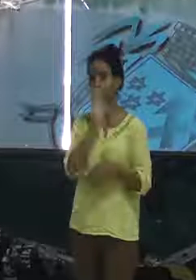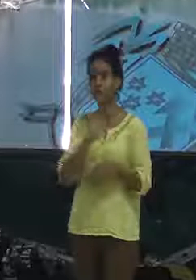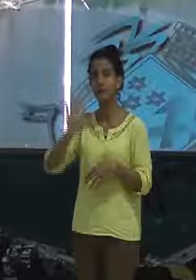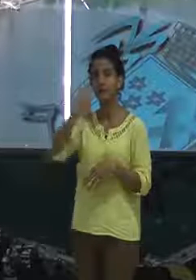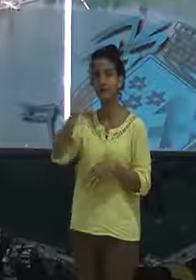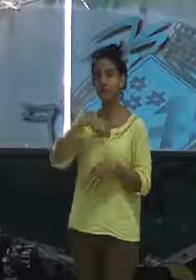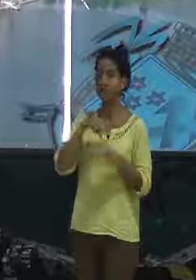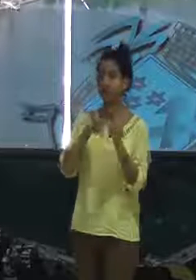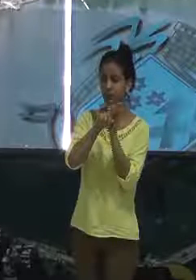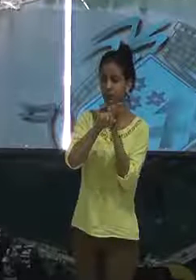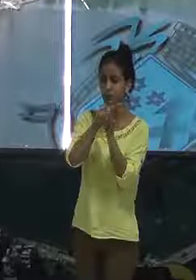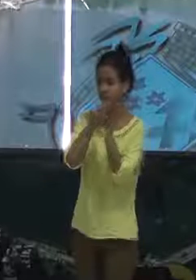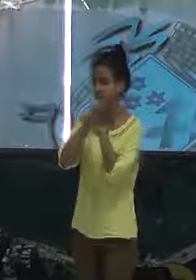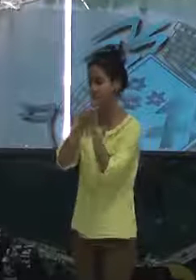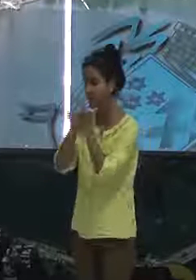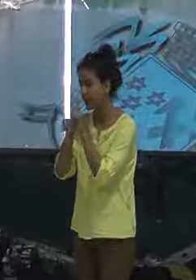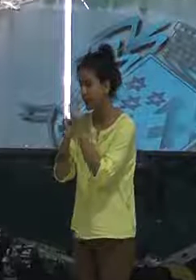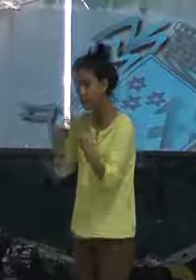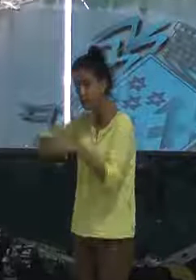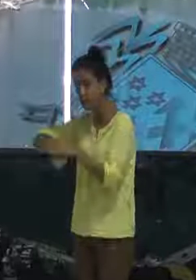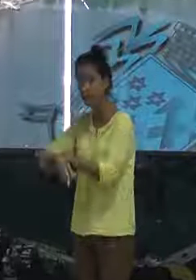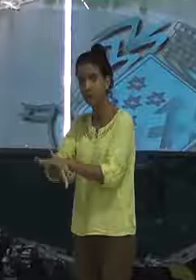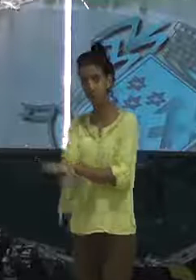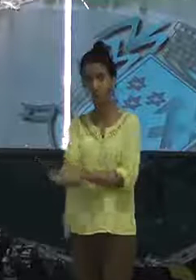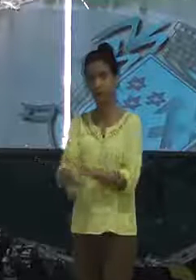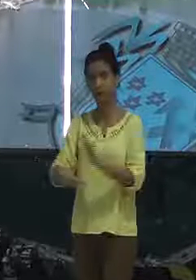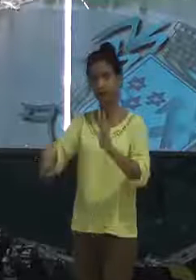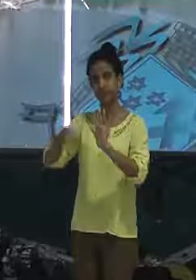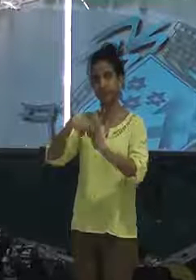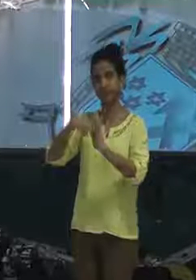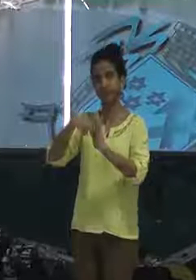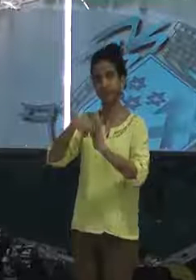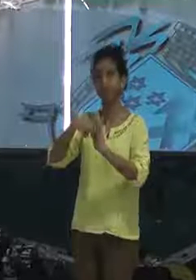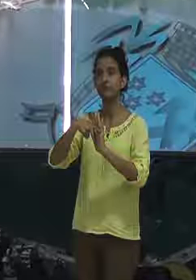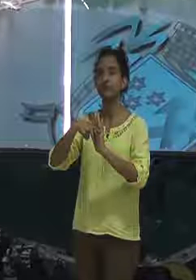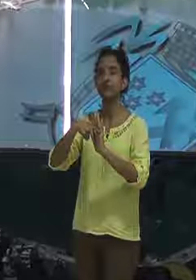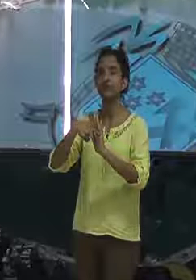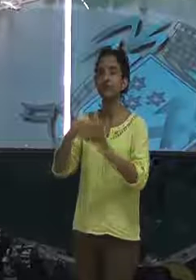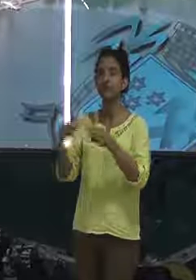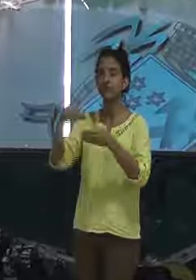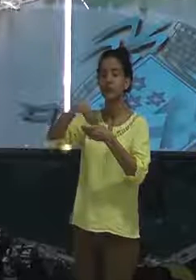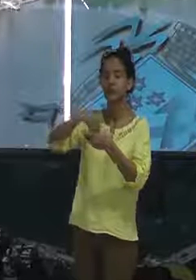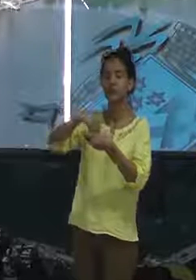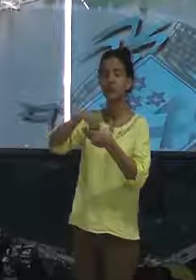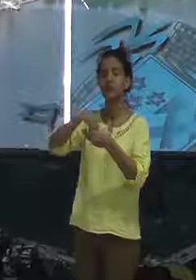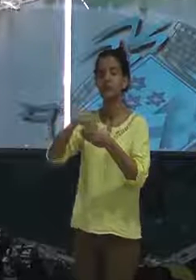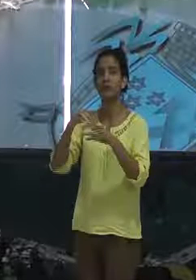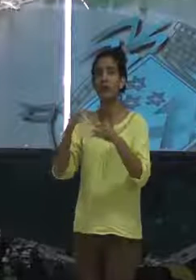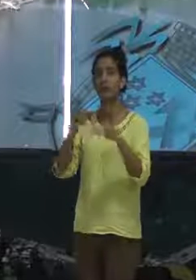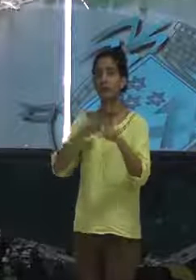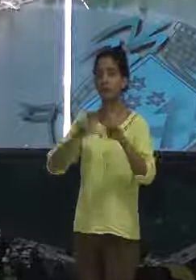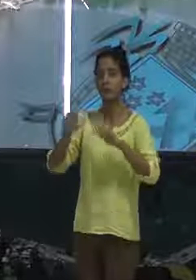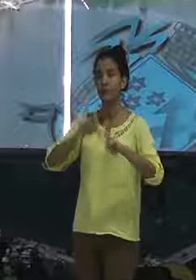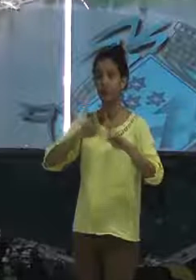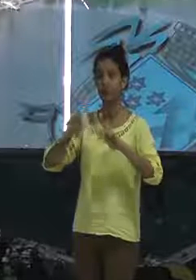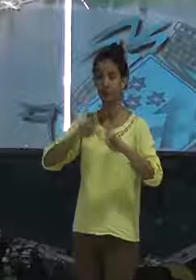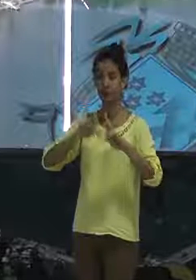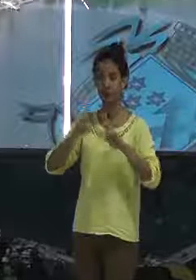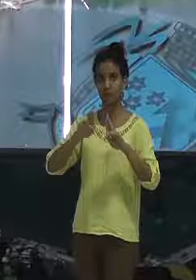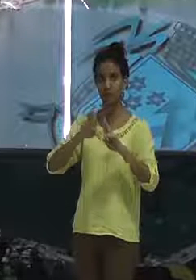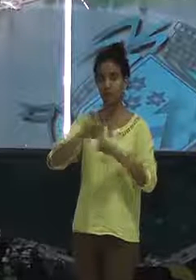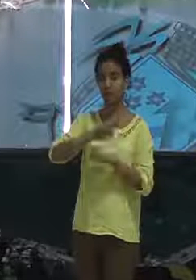investigação da estrutura e produção do setor primário, de sua inserção e relacionamento com os demais setores